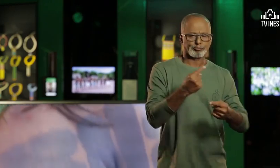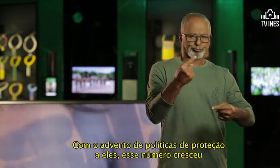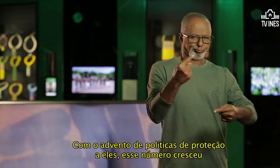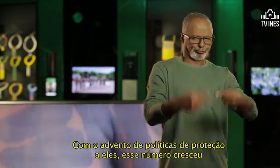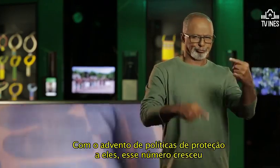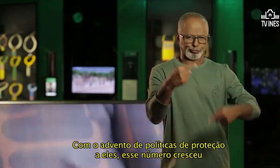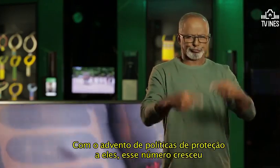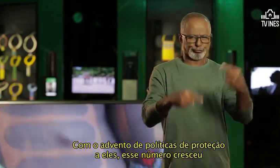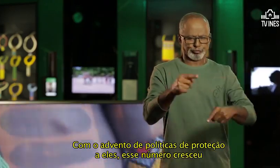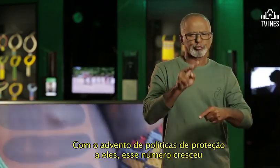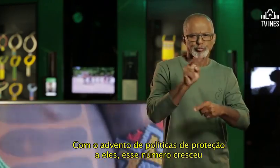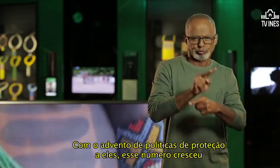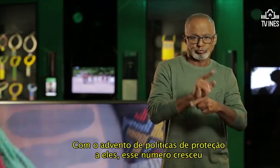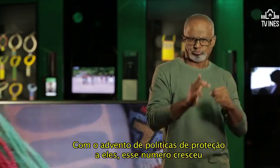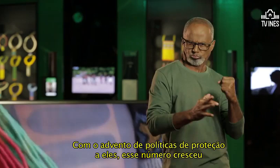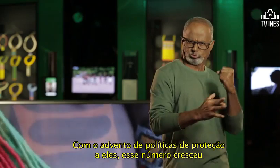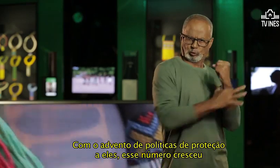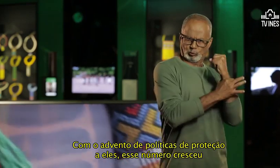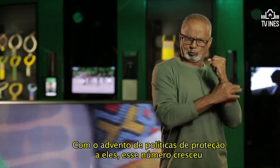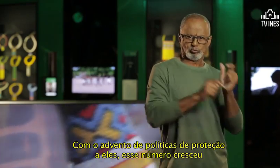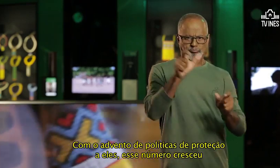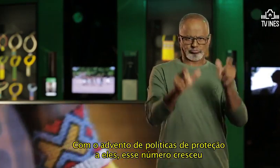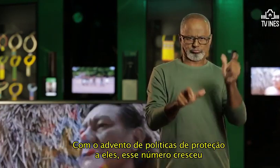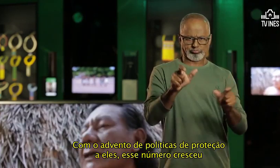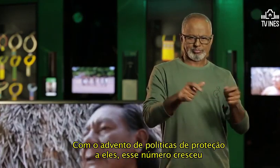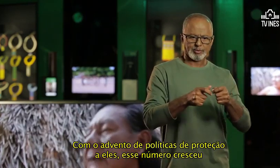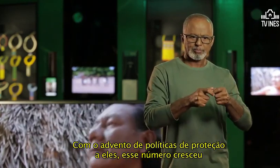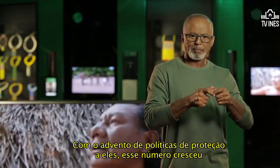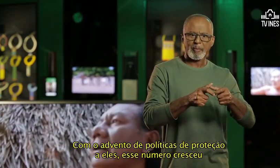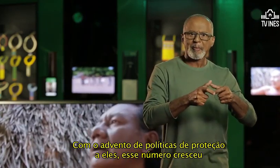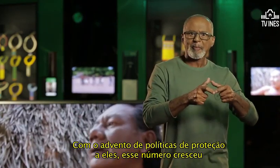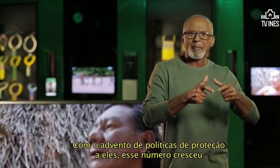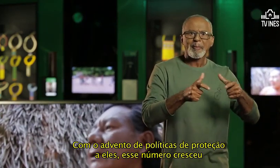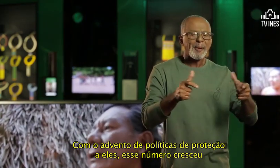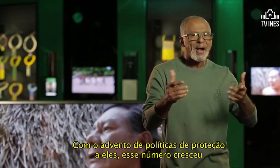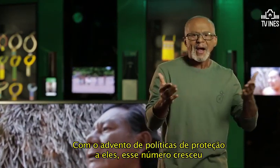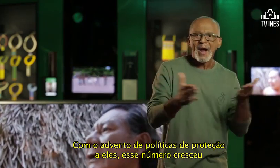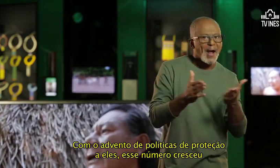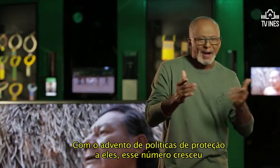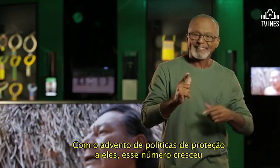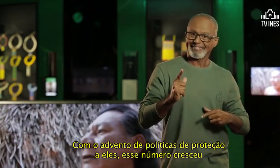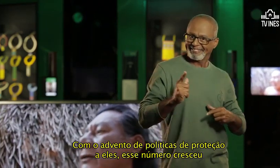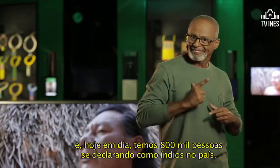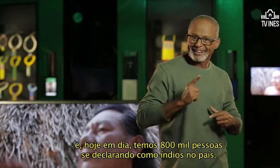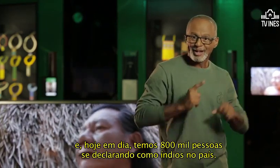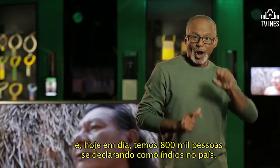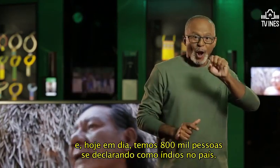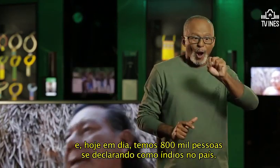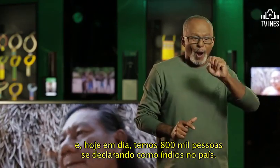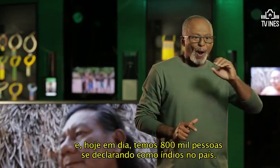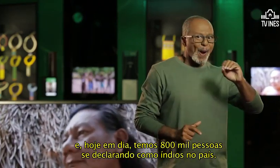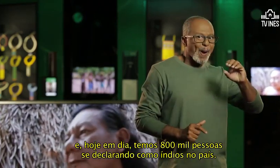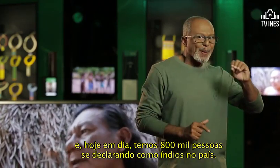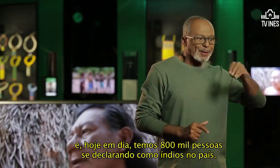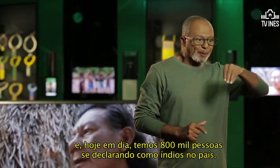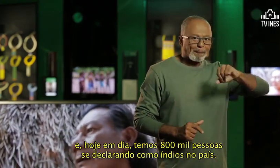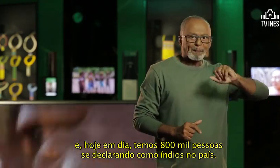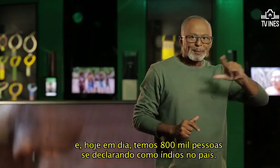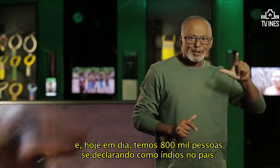Com o advento de políticas de proteção a eles, esse número cresceu e hoje em dia temos 800